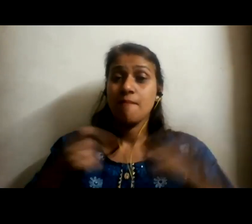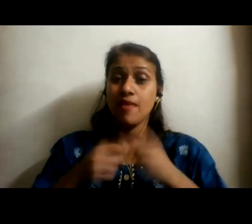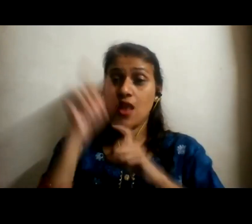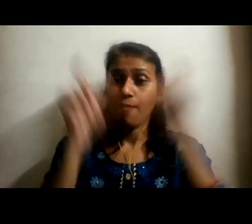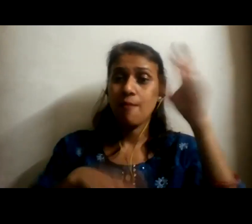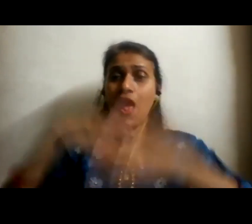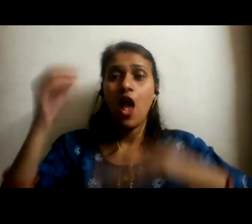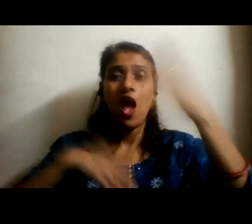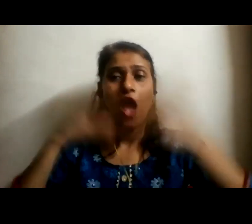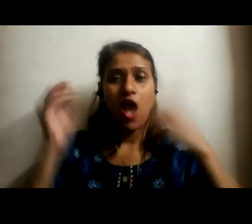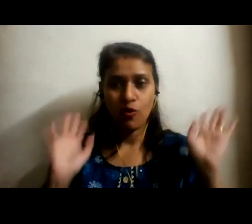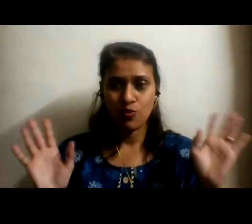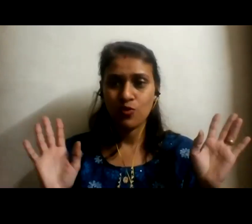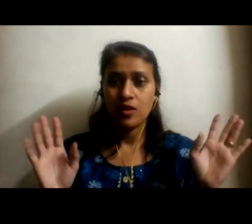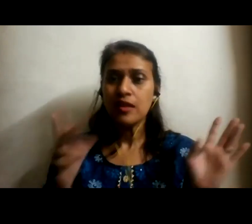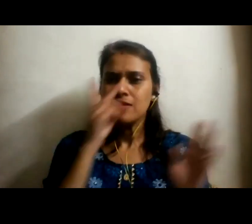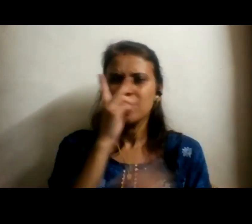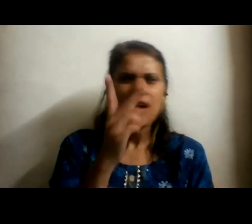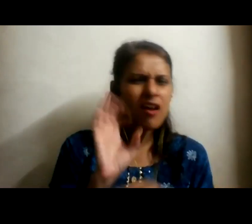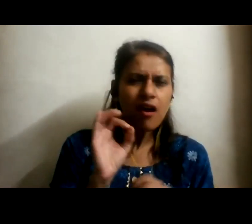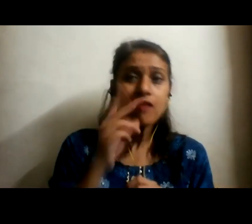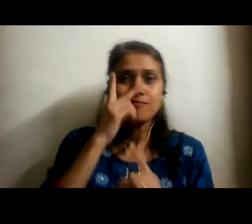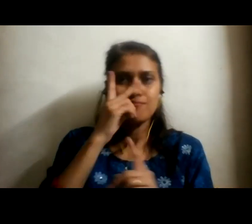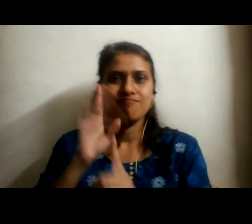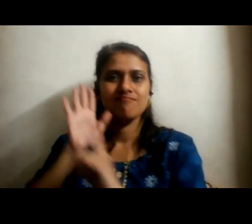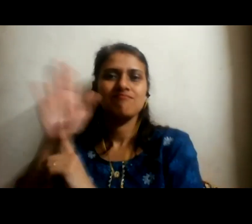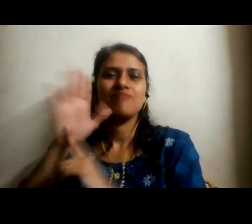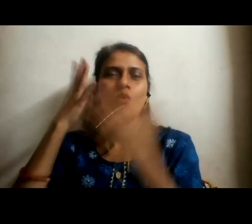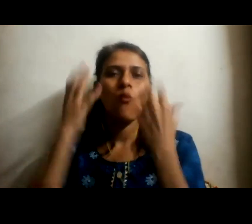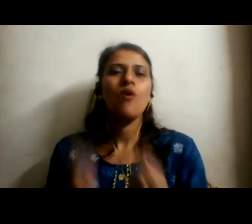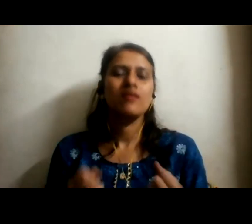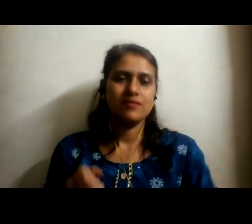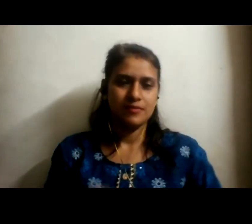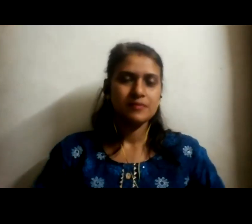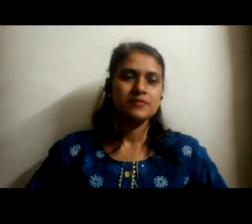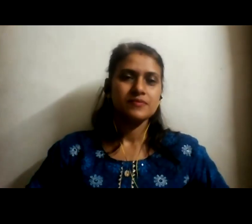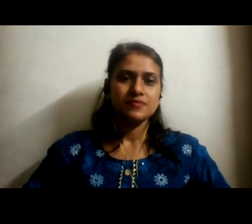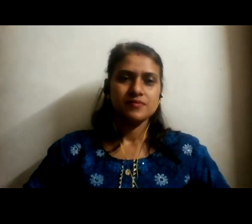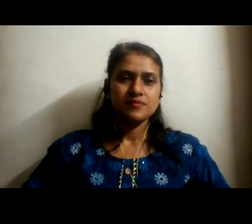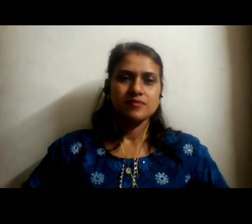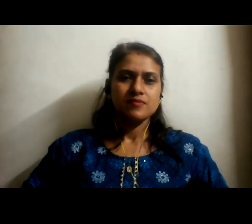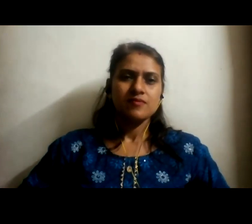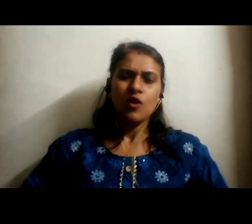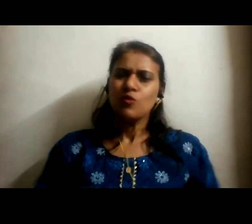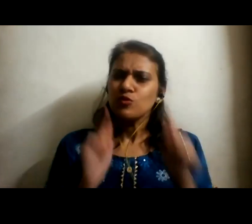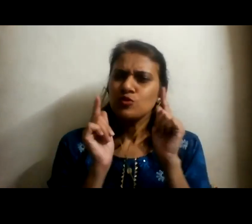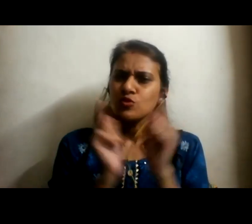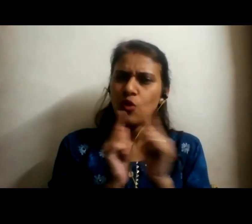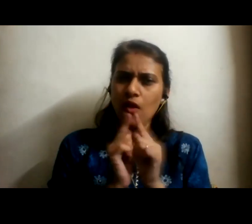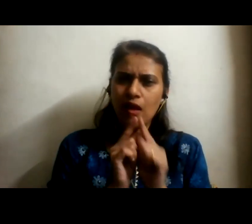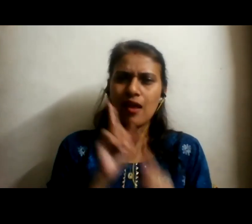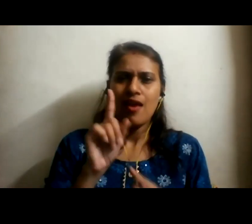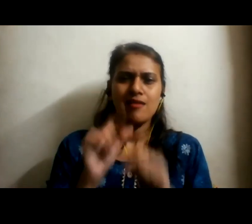kyunki invisible ko visible banana hai. I have to share with you this ki hamare sirf humne chota sa ek dipstick kiya